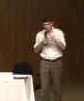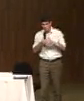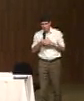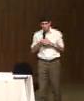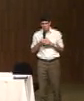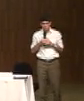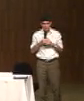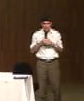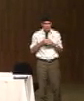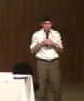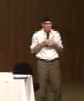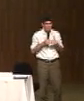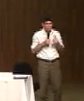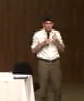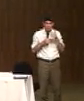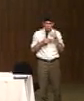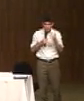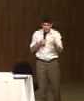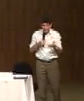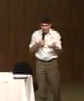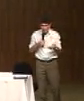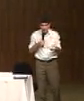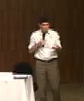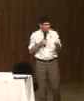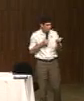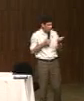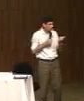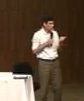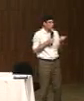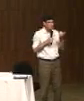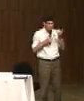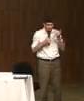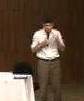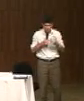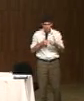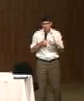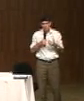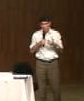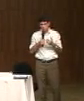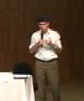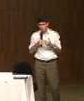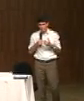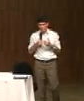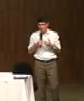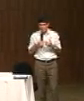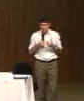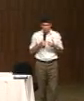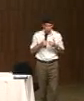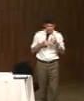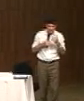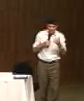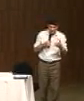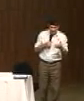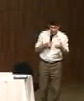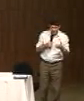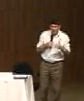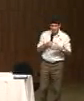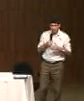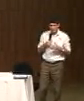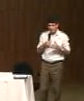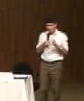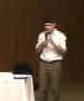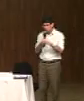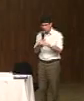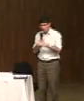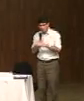outro programa para a inclusão de mulheres. Nós temos o Viver Sem Limites, que nós estamos trazendo diversas pessoas para cá com necessidades especiais